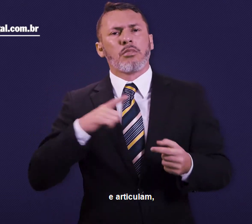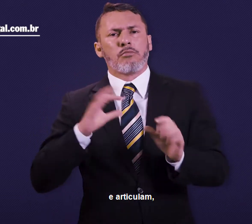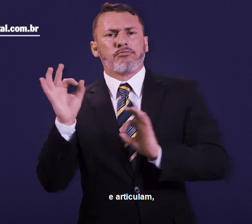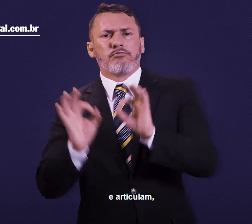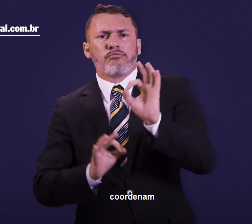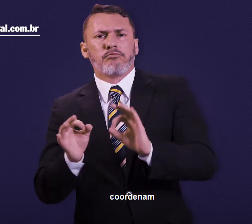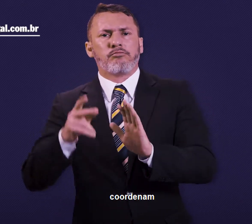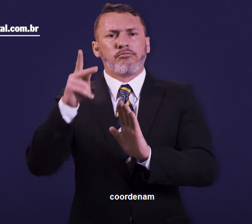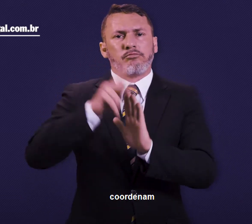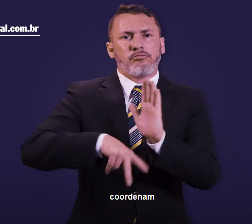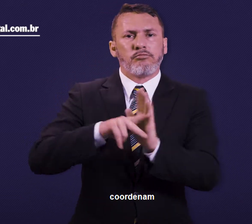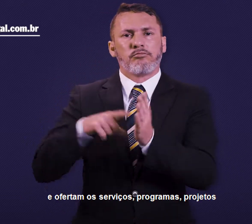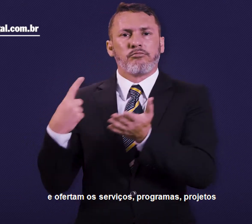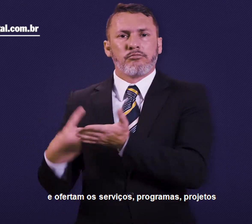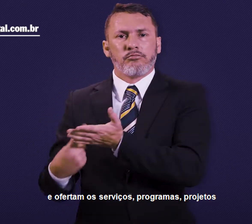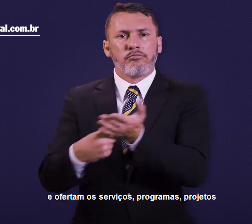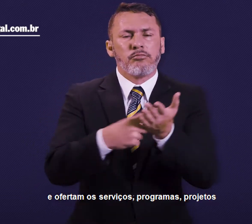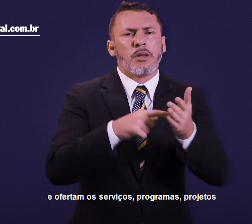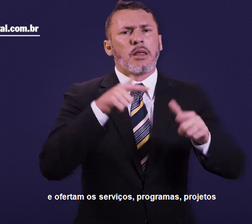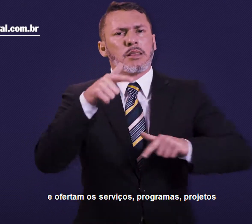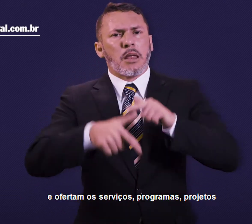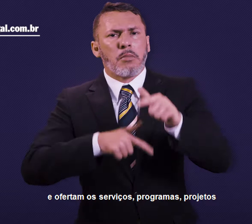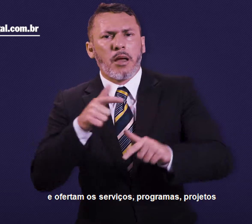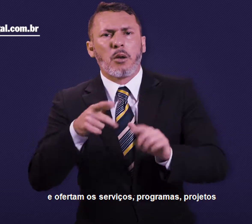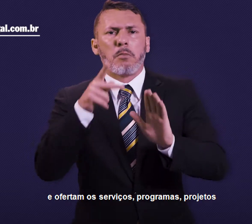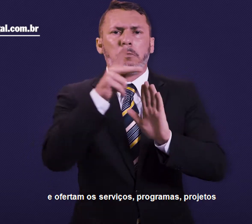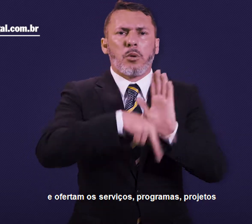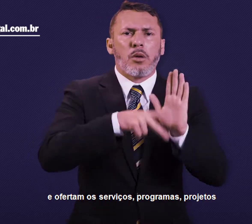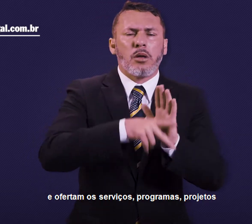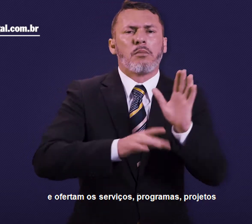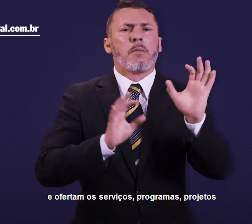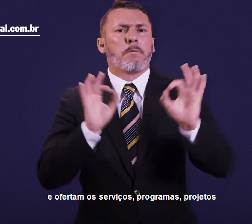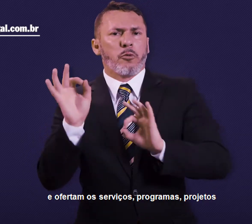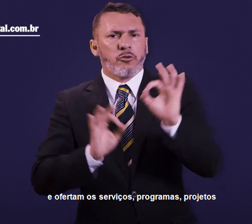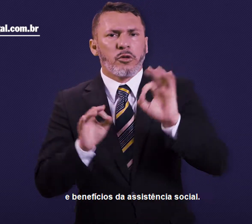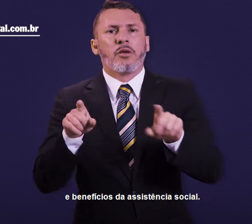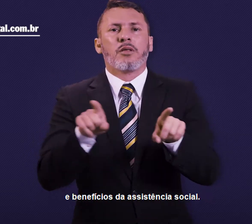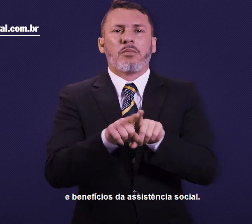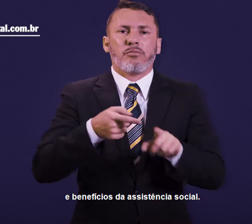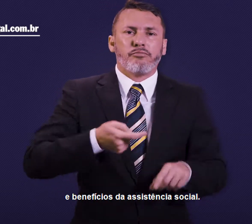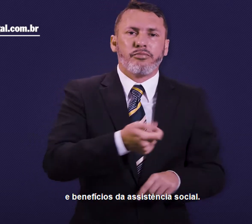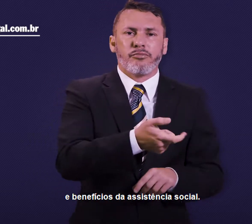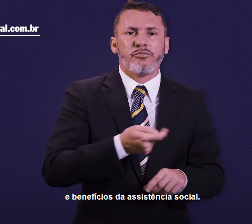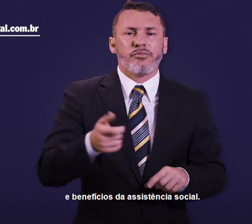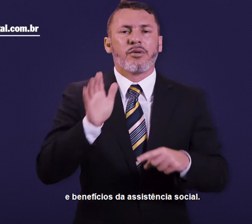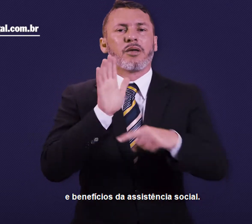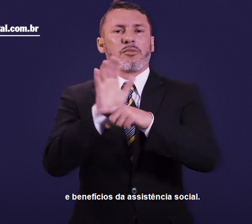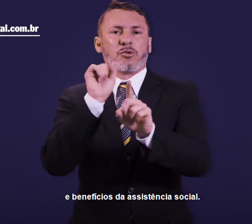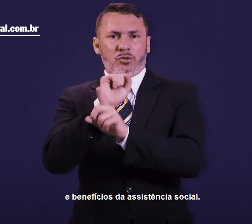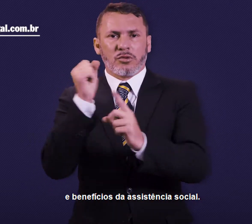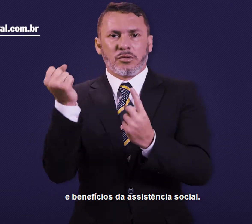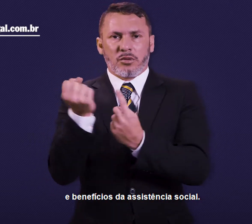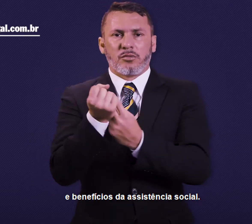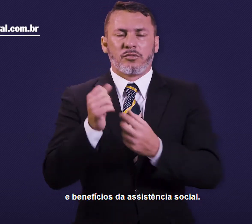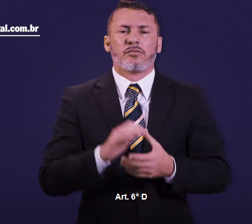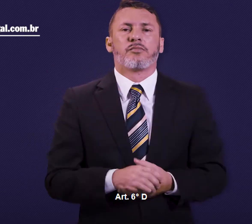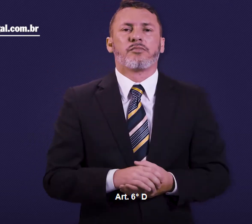articulam, coordenam e ofertam os serviços, programas, projetos e benefícios da assistência social.